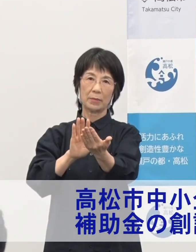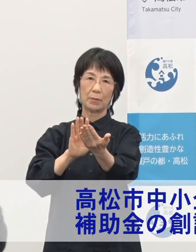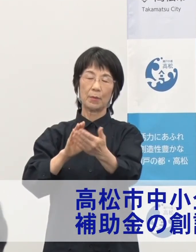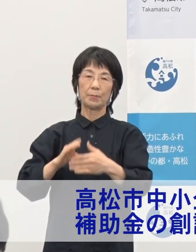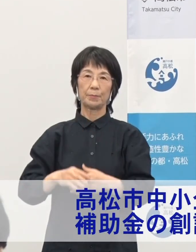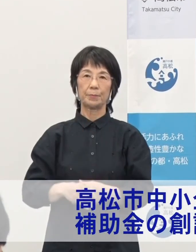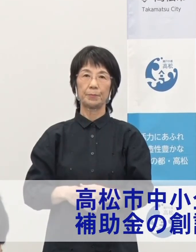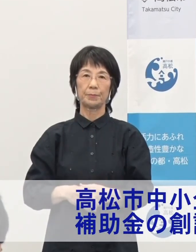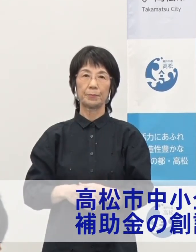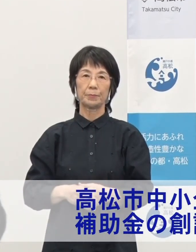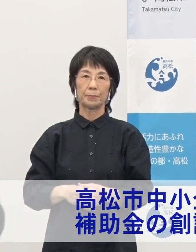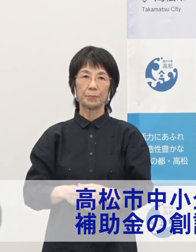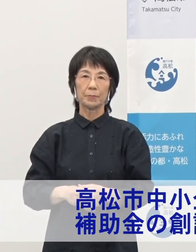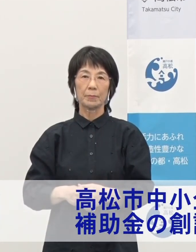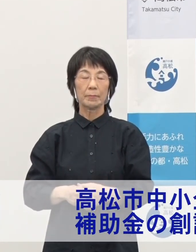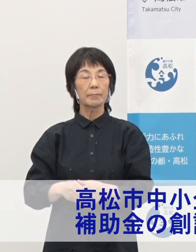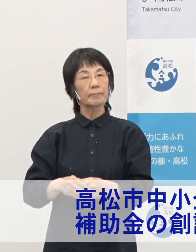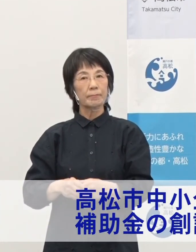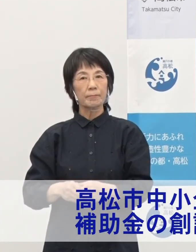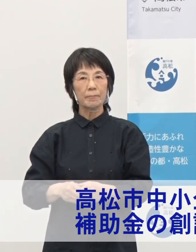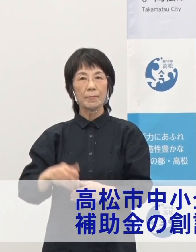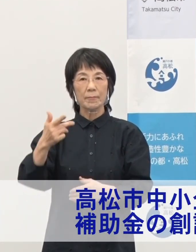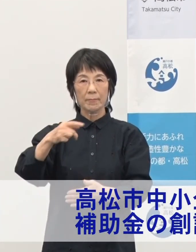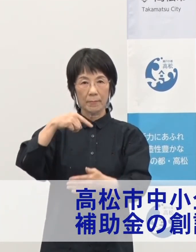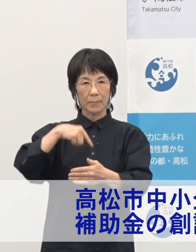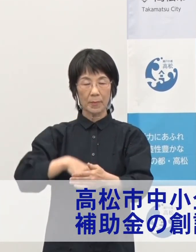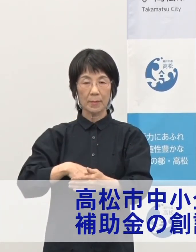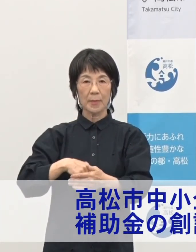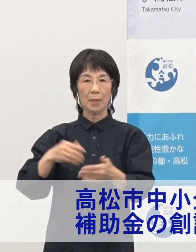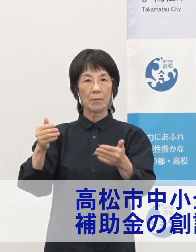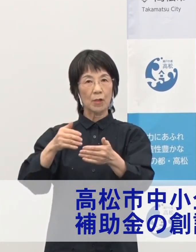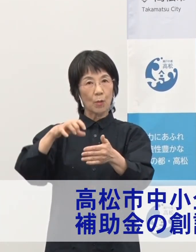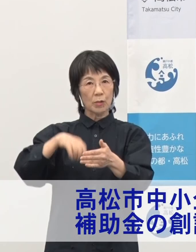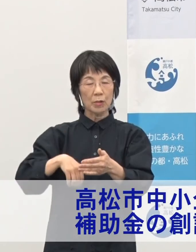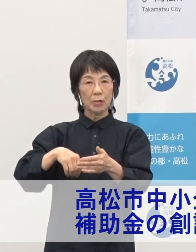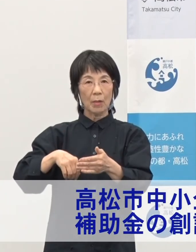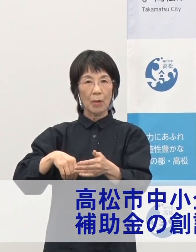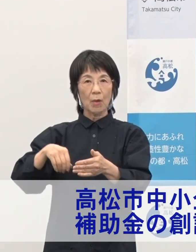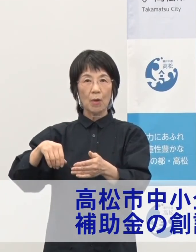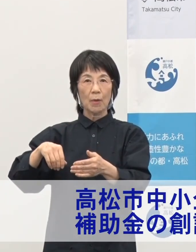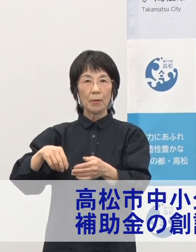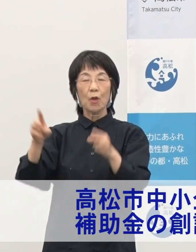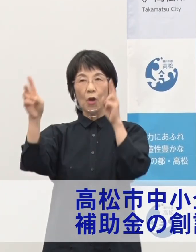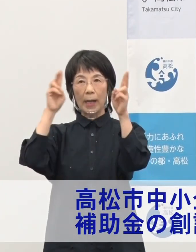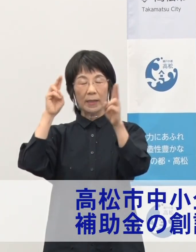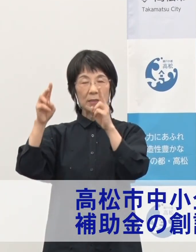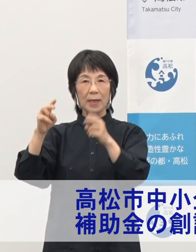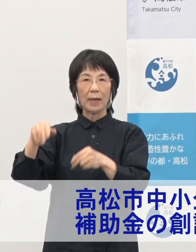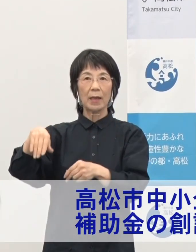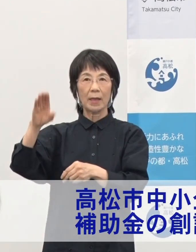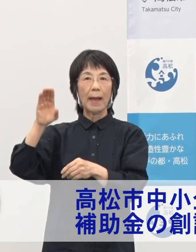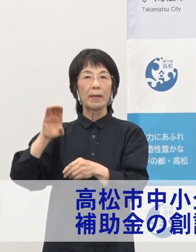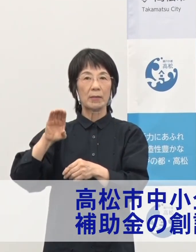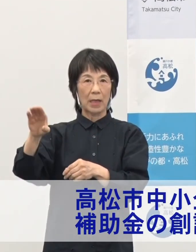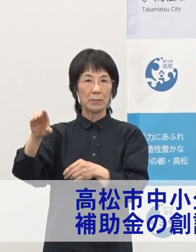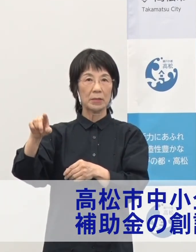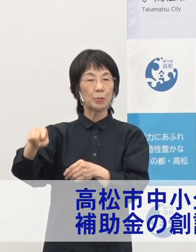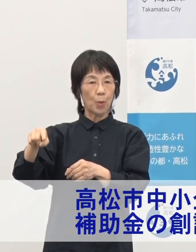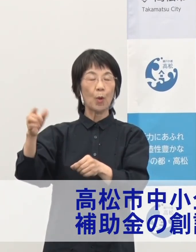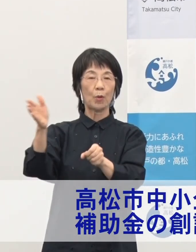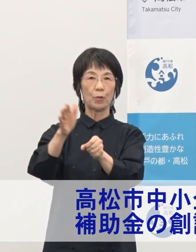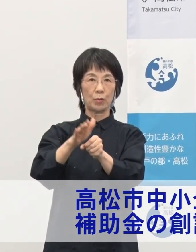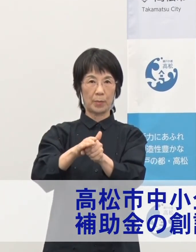ますまた先ほど言いましたように市内に事業所があるタクシーの利用につきましてもこの対象に含まれるということでござい